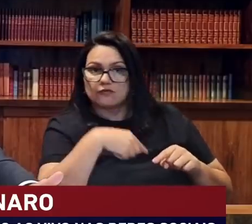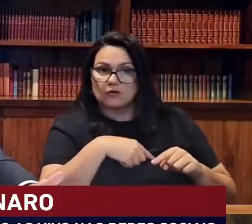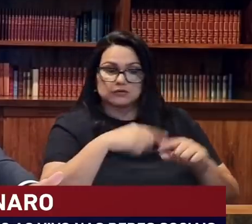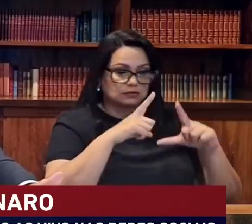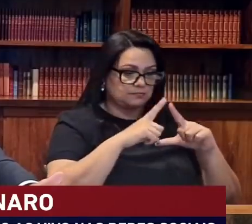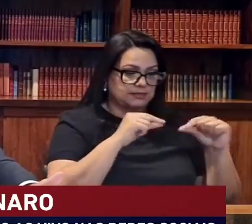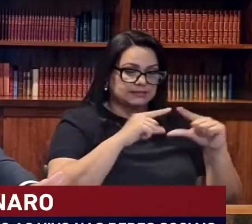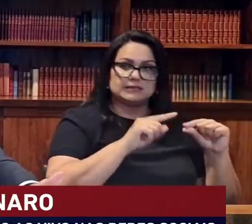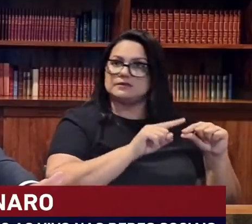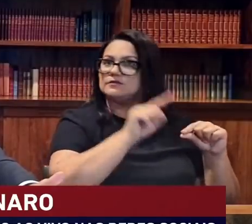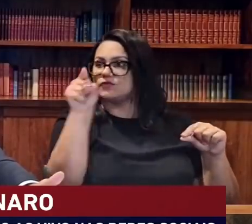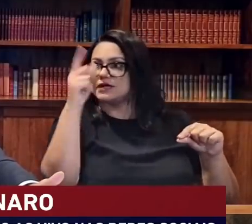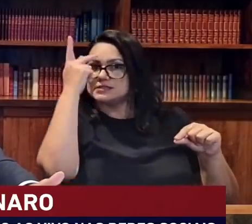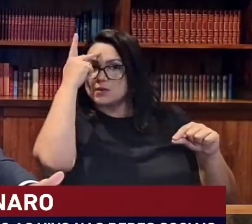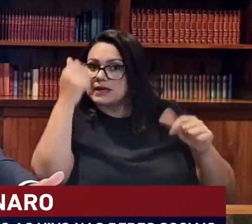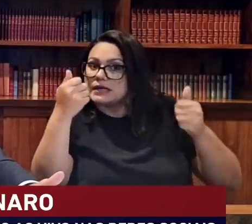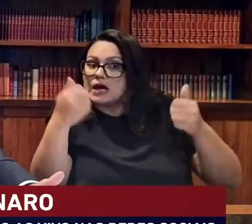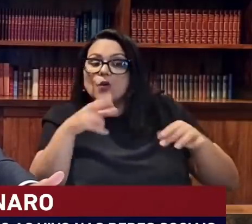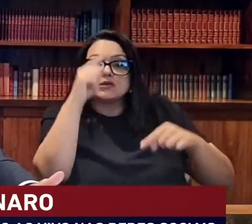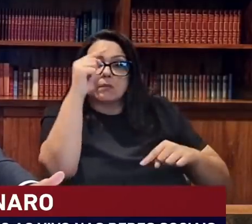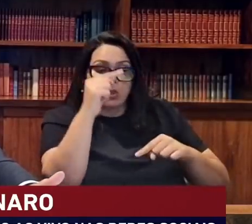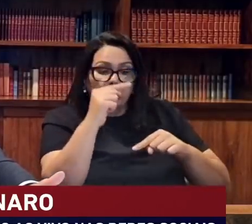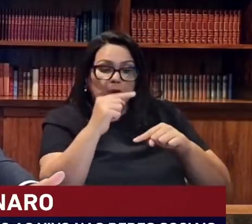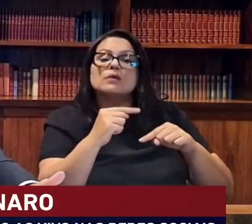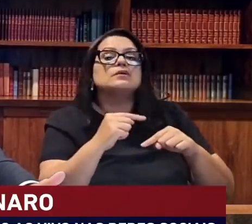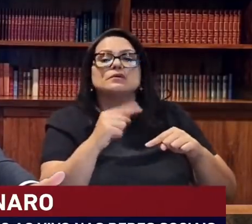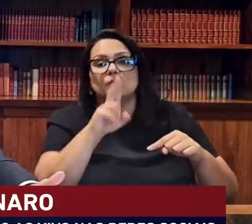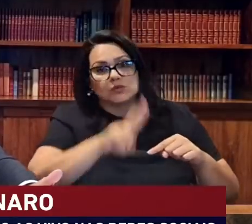Brasília-São Paulo, você vai gastar 1.000 litros de diesel.